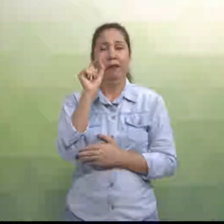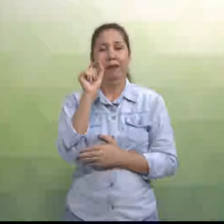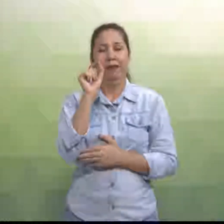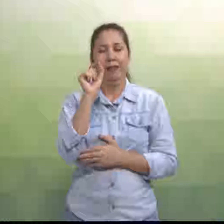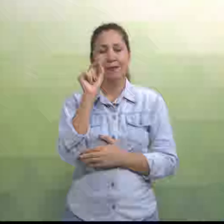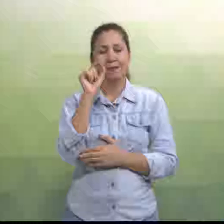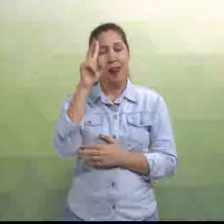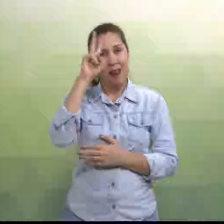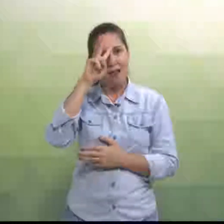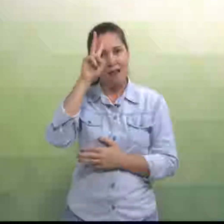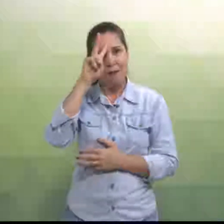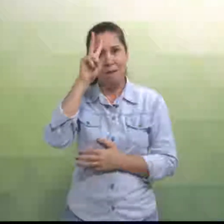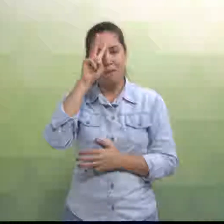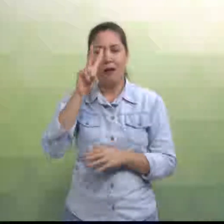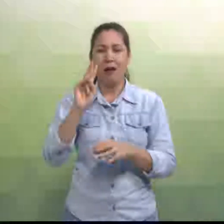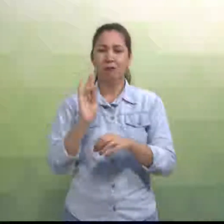É importante que